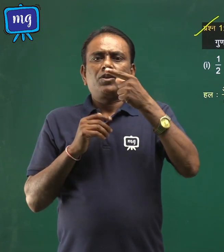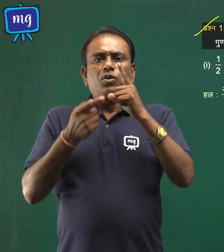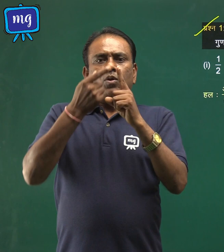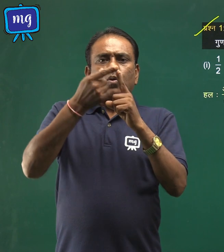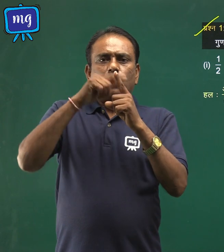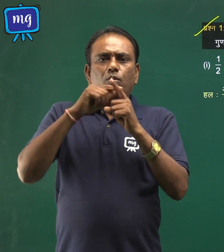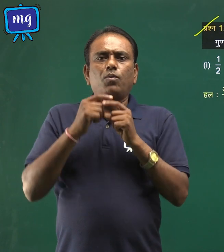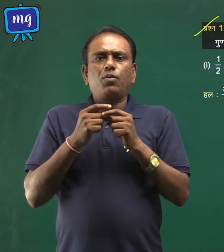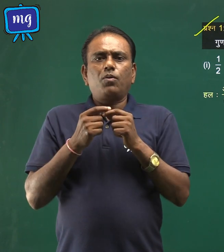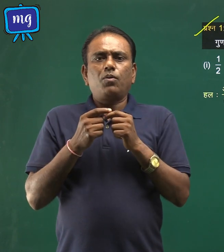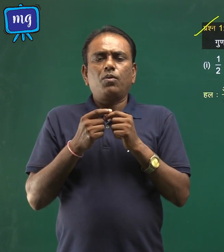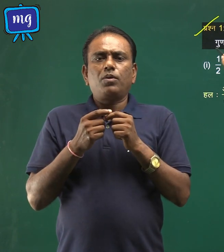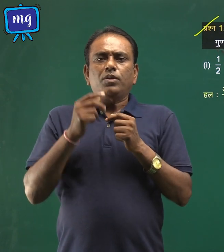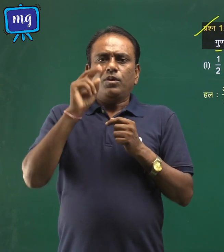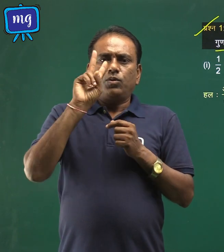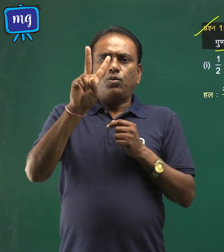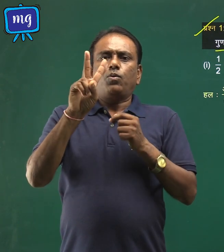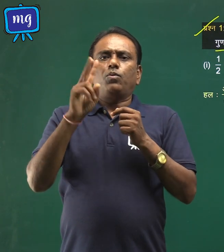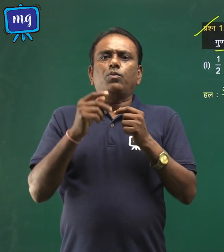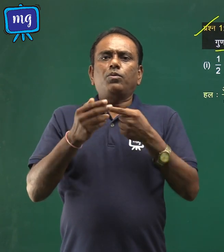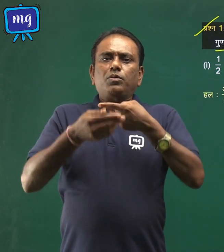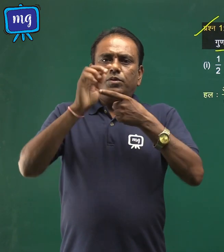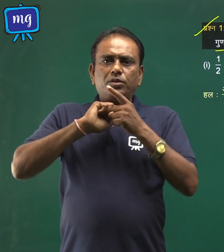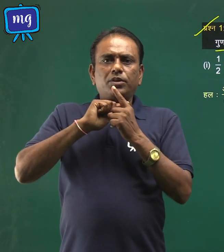को 2 से गुणा कर